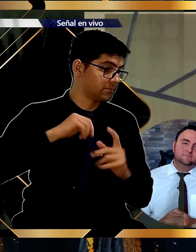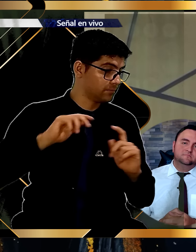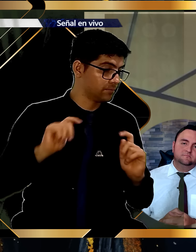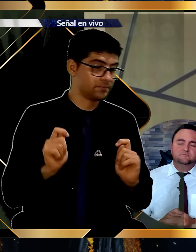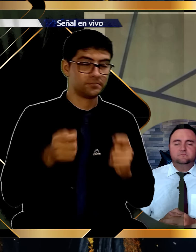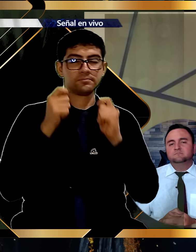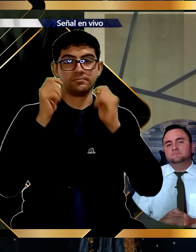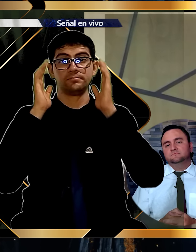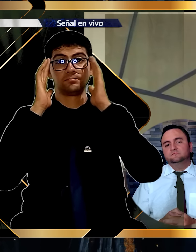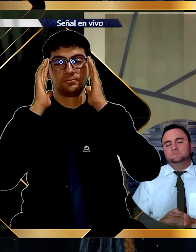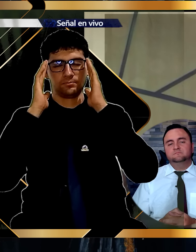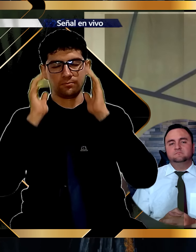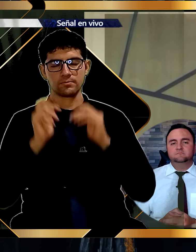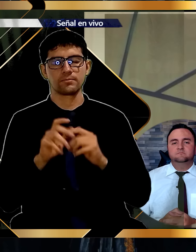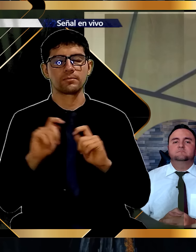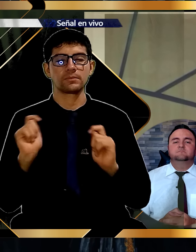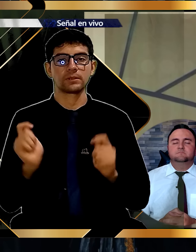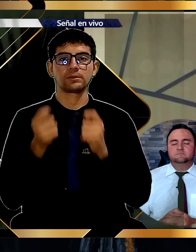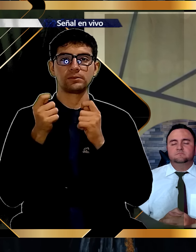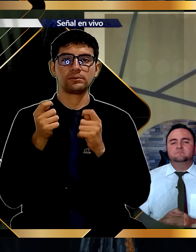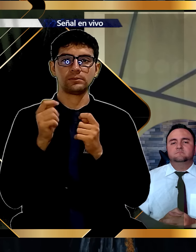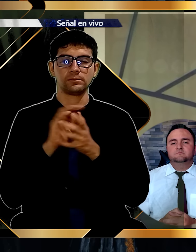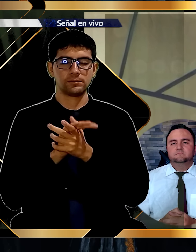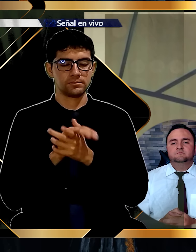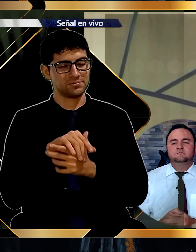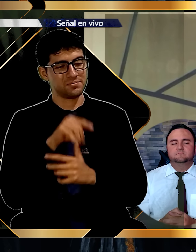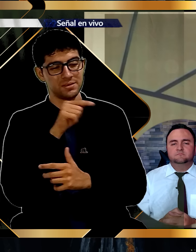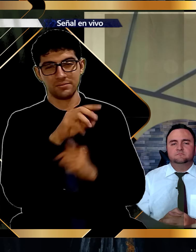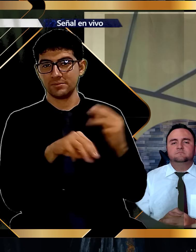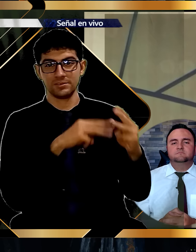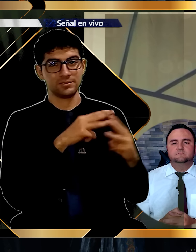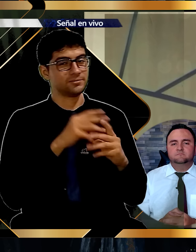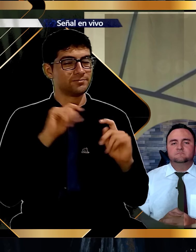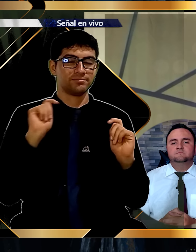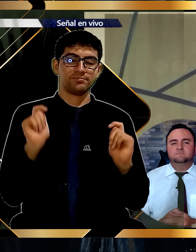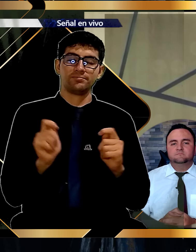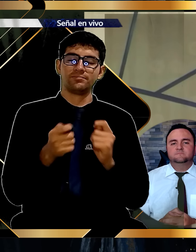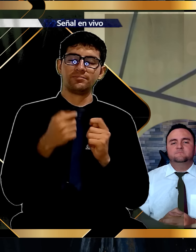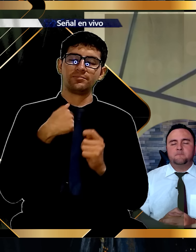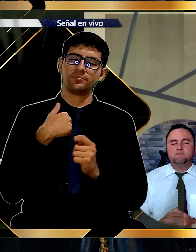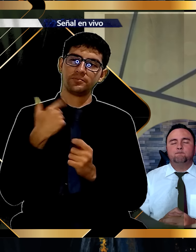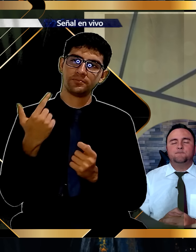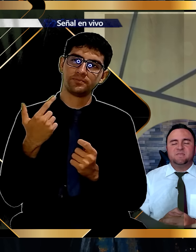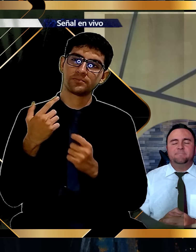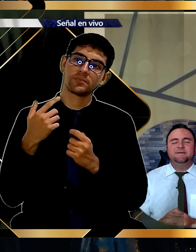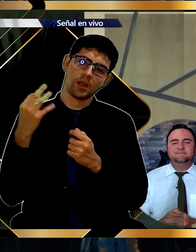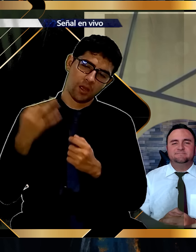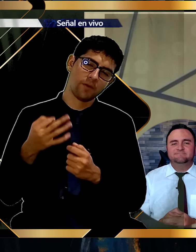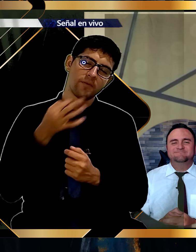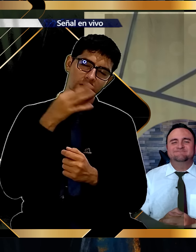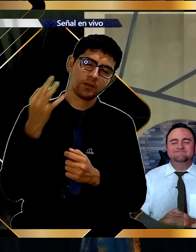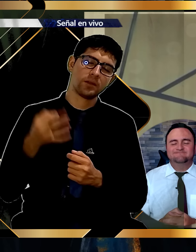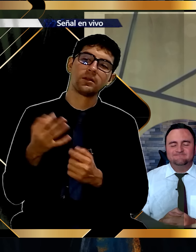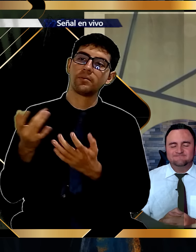Eso es para el mundo. Nosotros estamos claros que Él va a venir, lo estamos esperando. No nos va a sorprender.